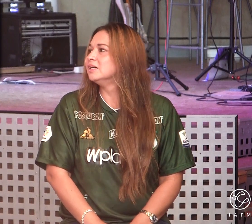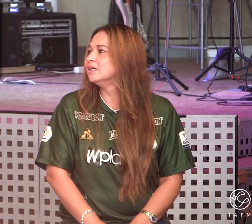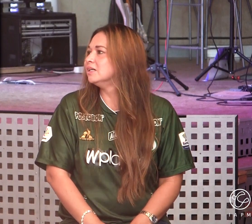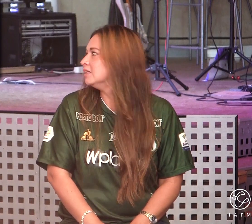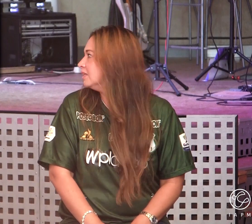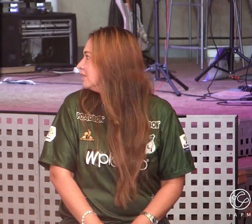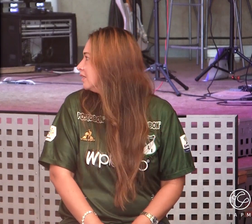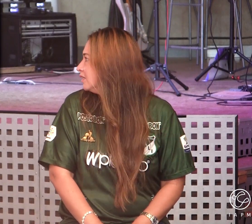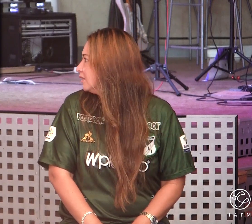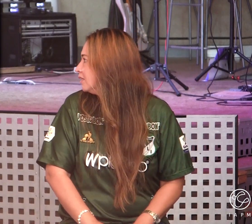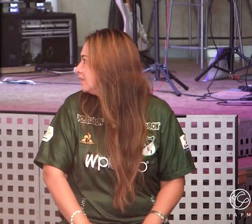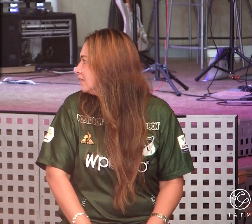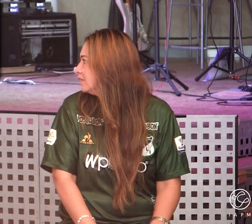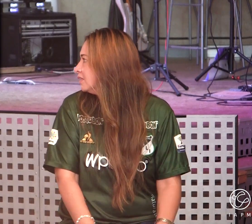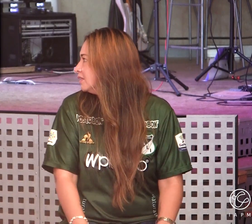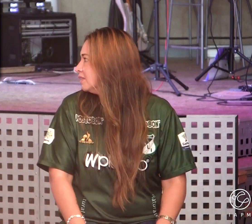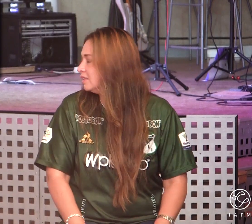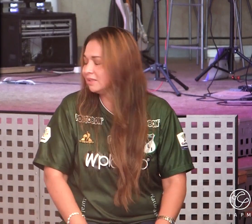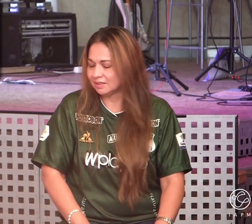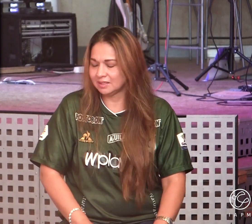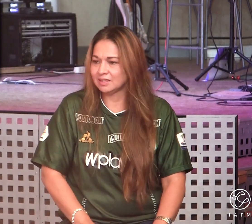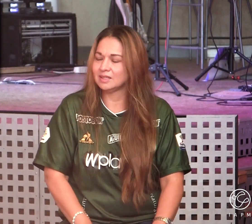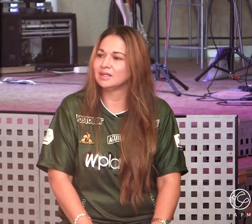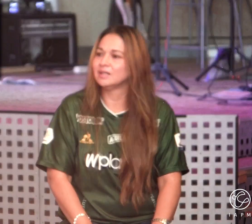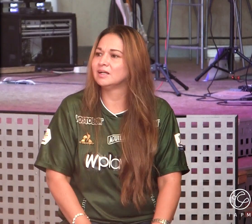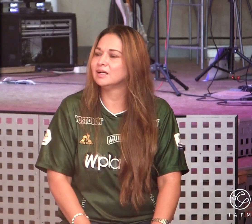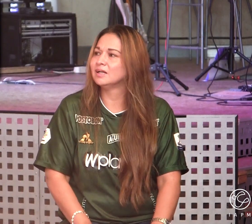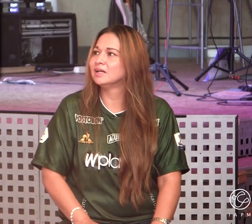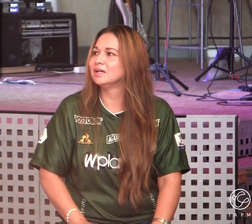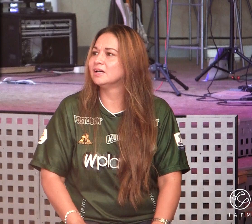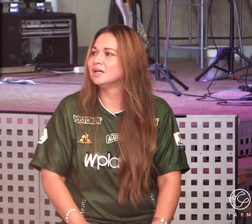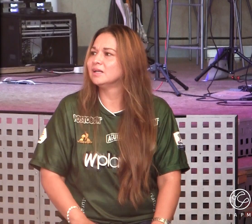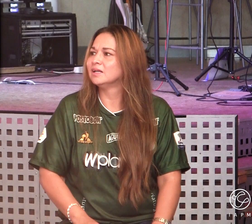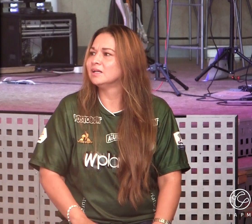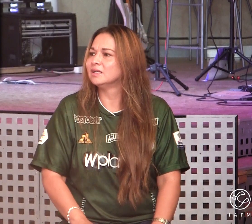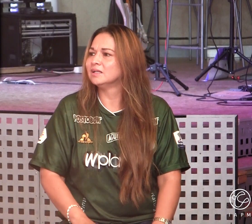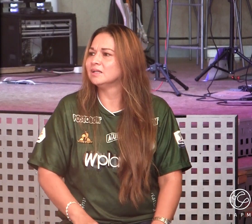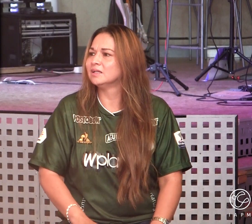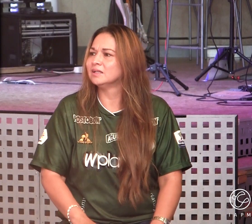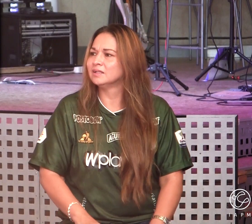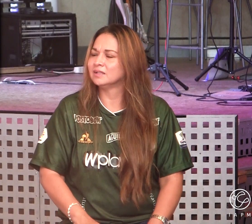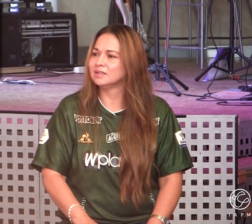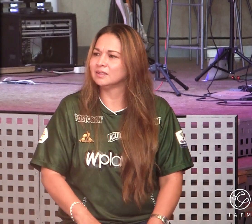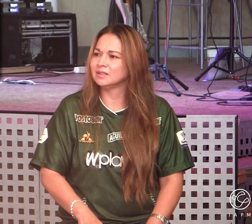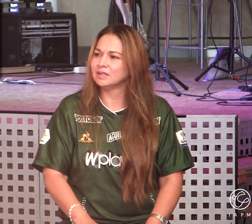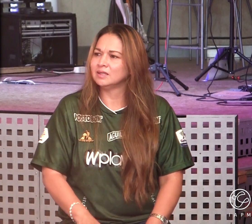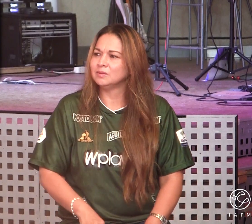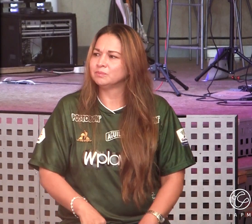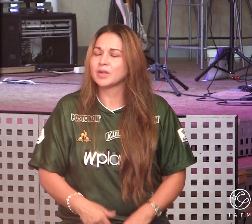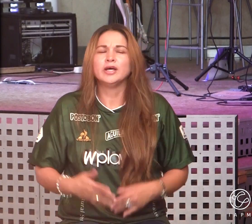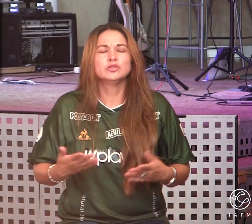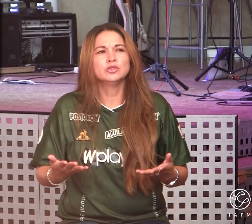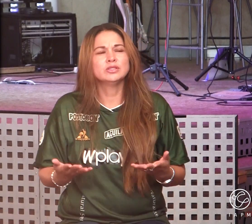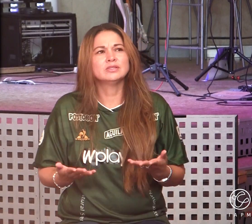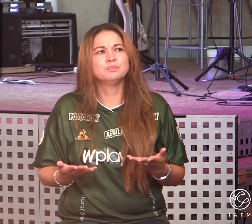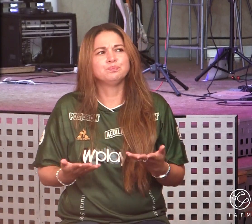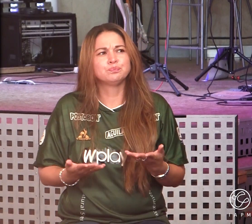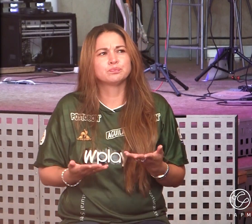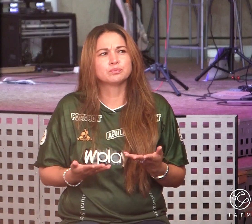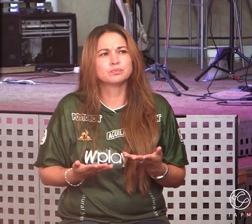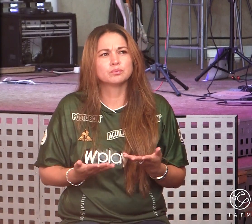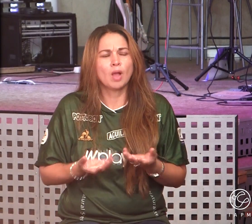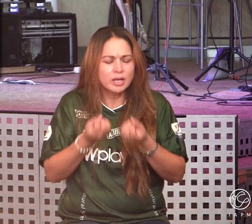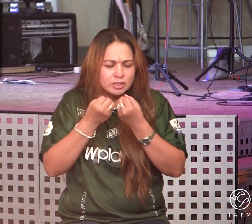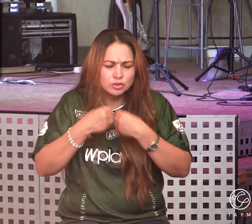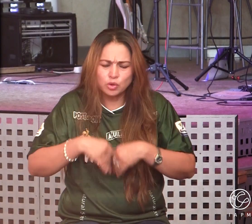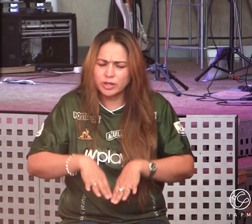Perdonen la cursilería. Pero quiero hacerlos un poquito pensar en lo que está detrás de esos relatos que aparecen allí, que se dan